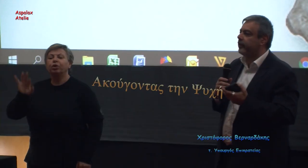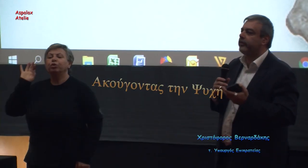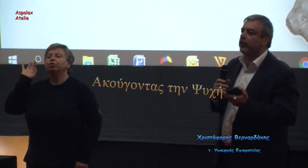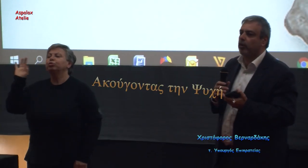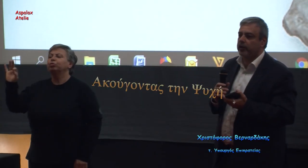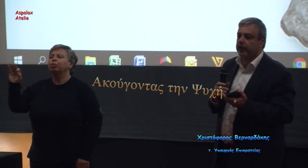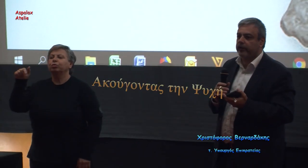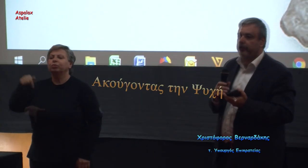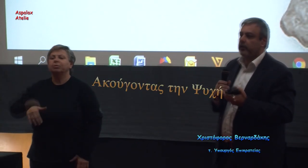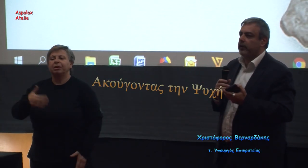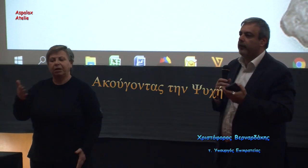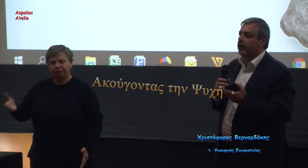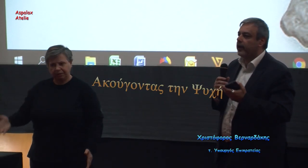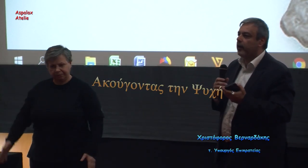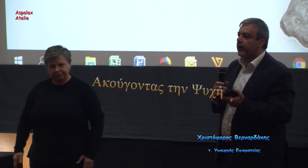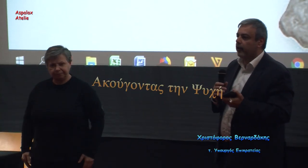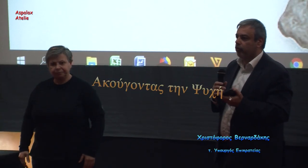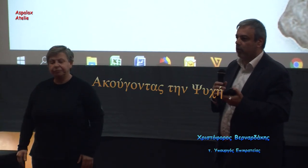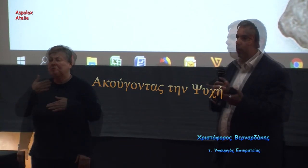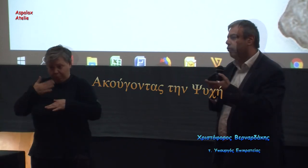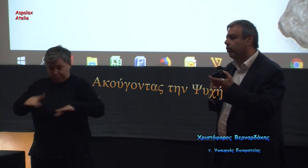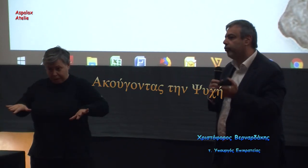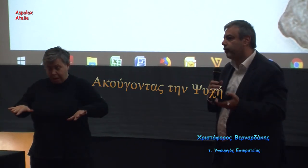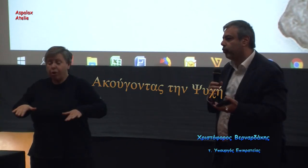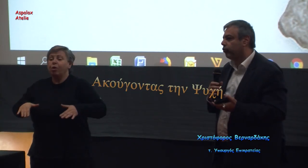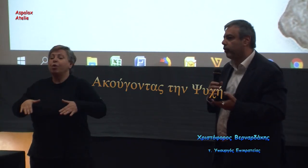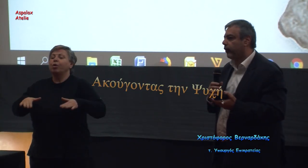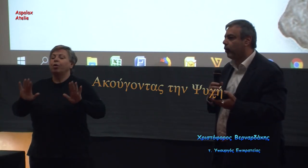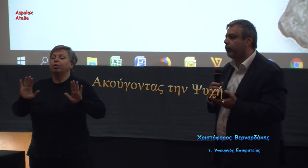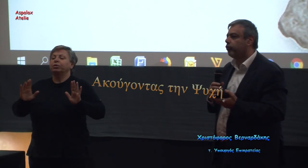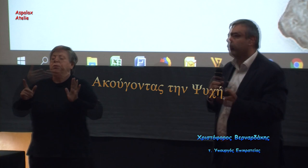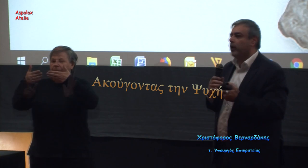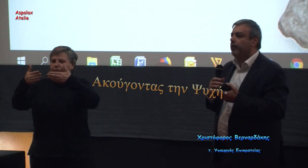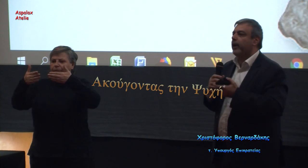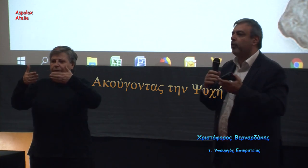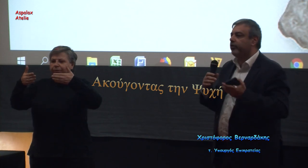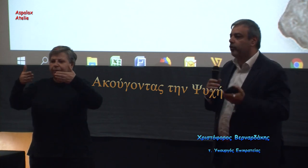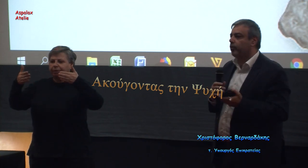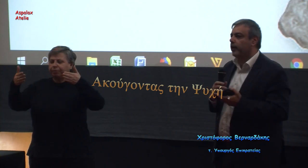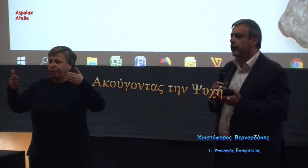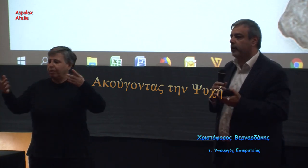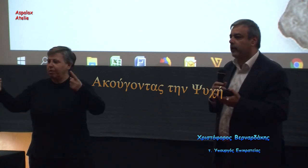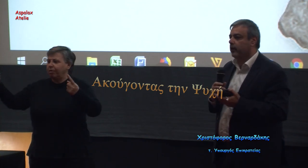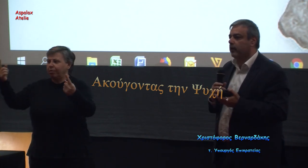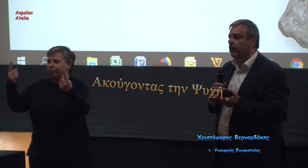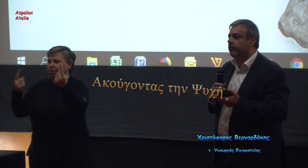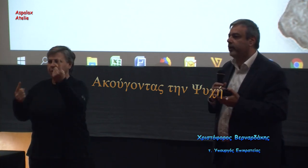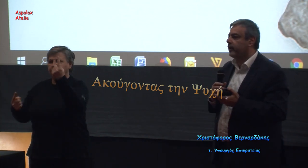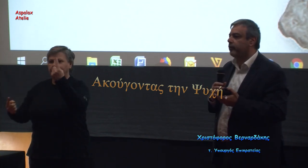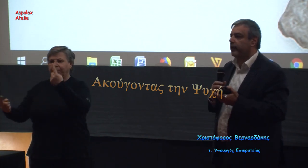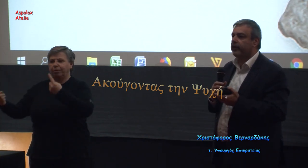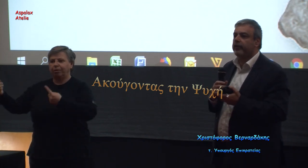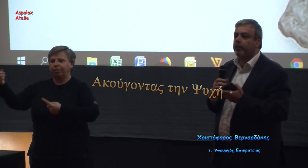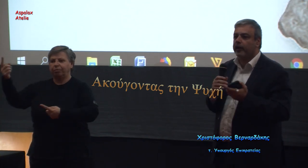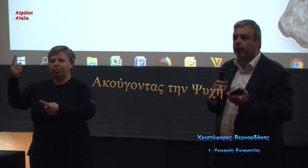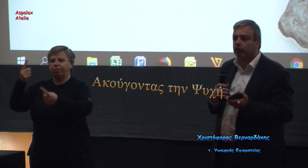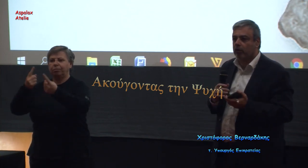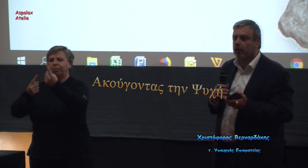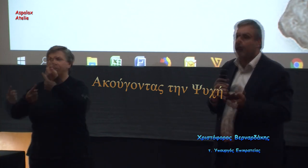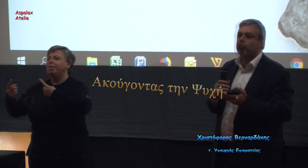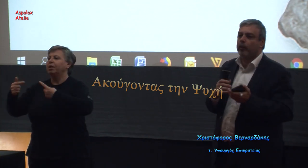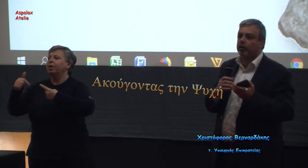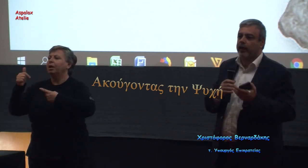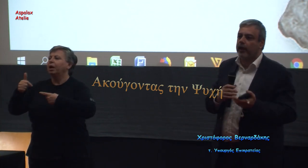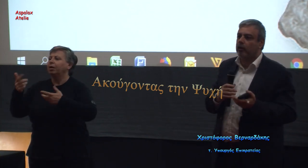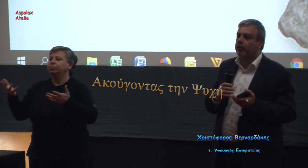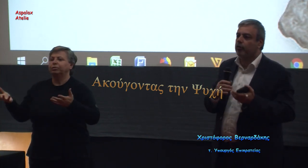Δώσουμε σε αυτές τις κοινότητες την ευκαιρία να μιλήσουν. Σε όλους αυτούς τους ανθρώπους, εμπλέκονται σε αυτό που λέγεται ψυχικές παθήσεις, να μιλήσουν.